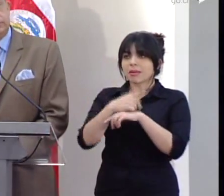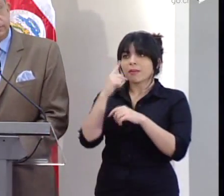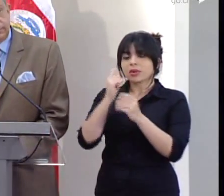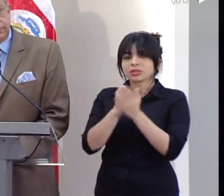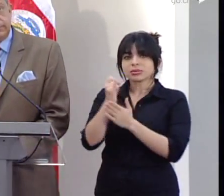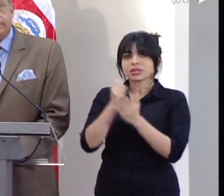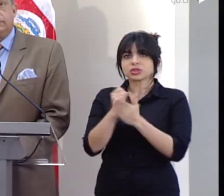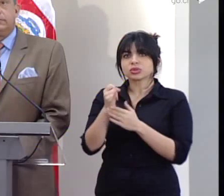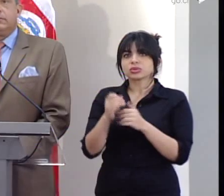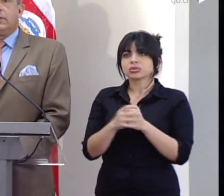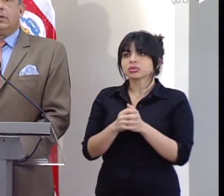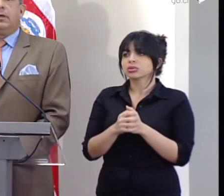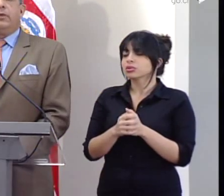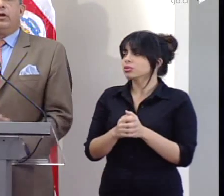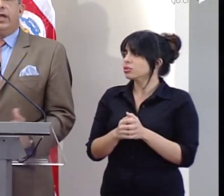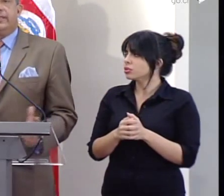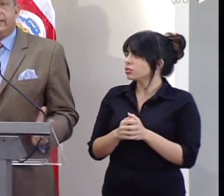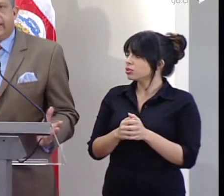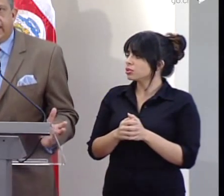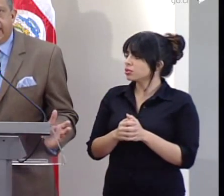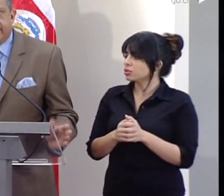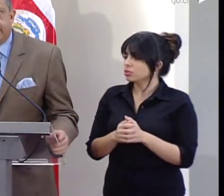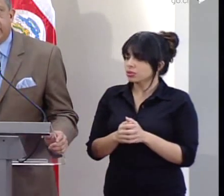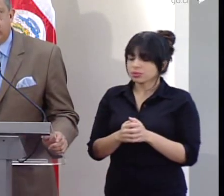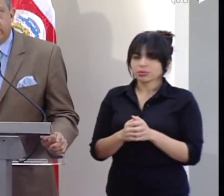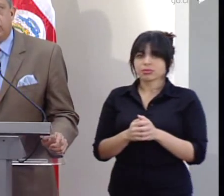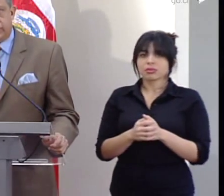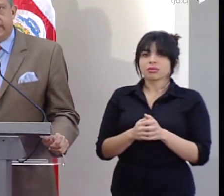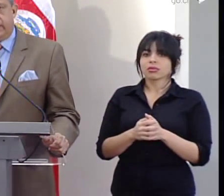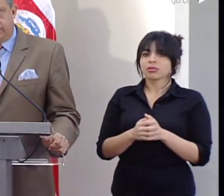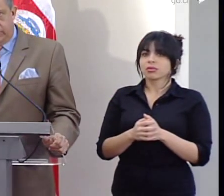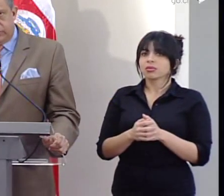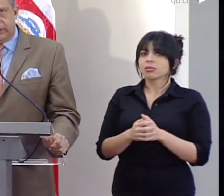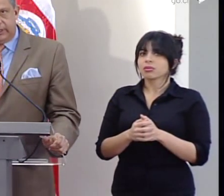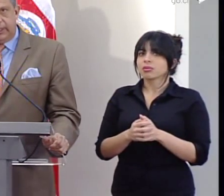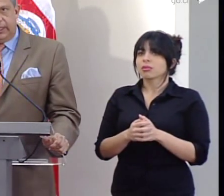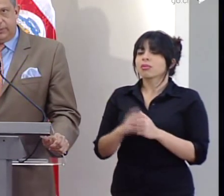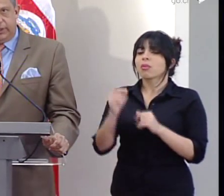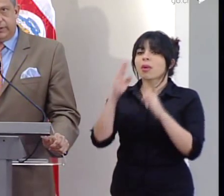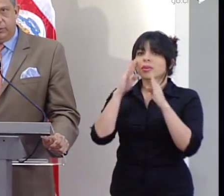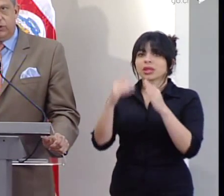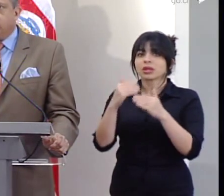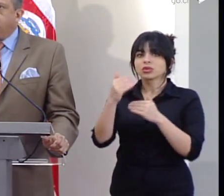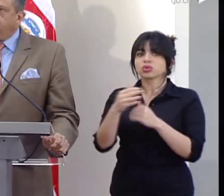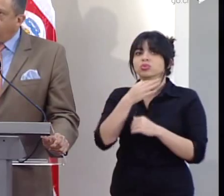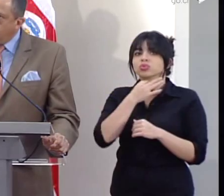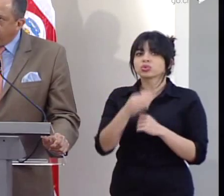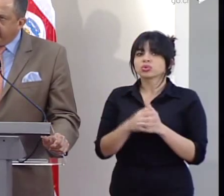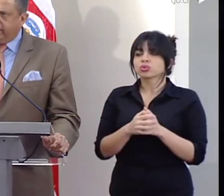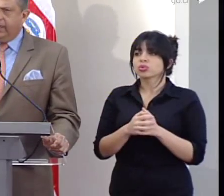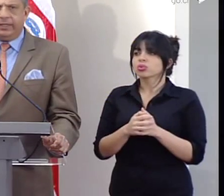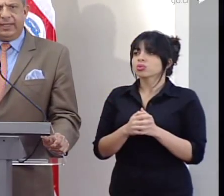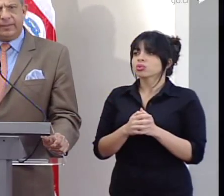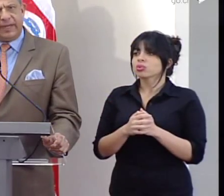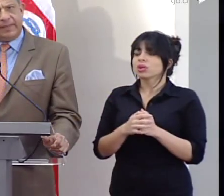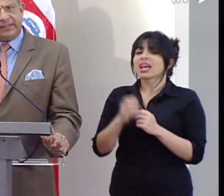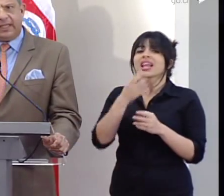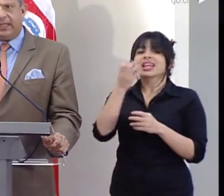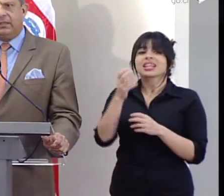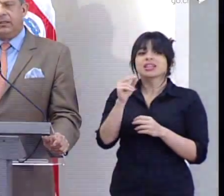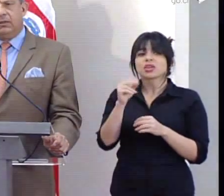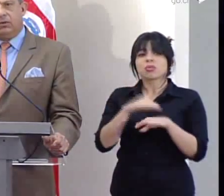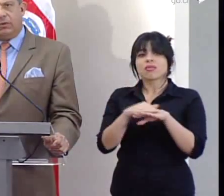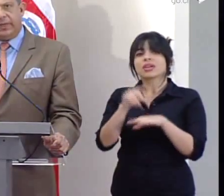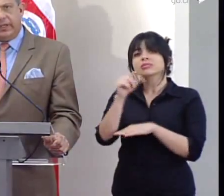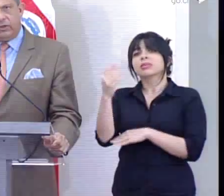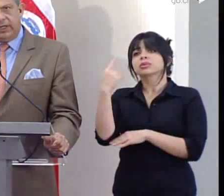investigación. Jessica Quesada, perdón. Esa será esa pregunta, Oscar, que podemos atenderla después. Con mucho gusto, por favor no griten. La semana